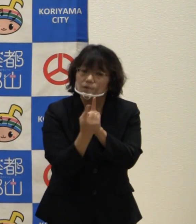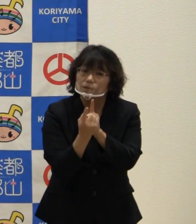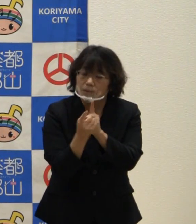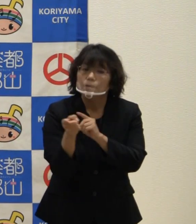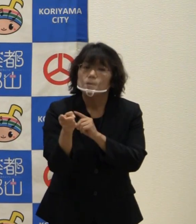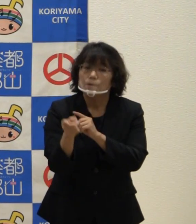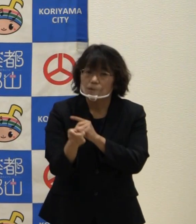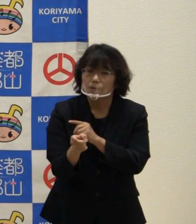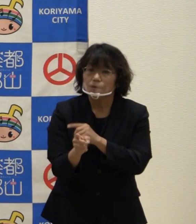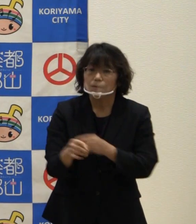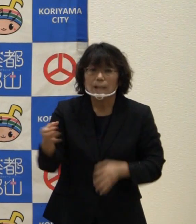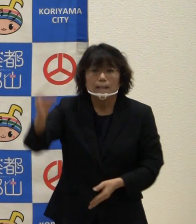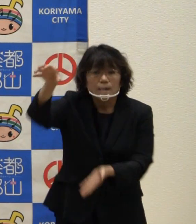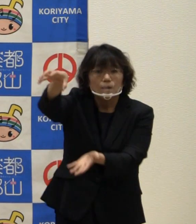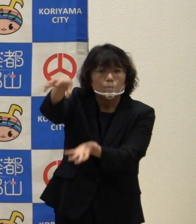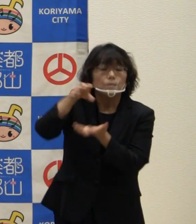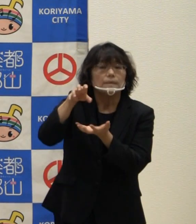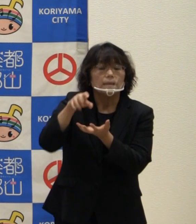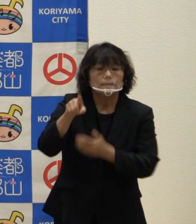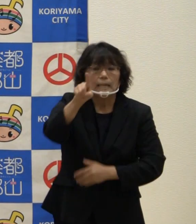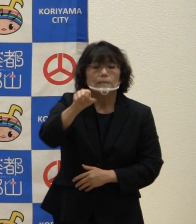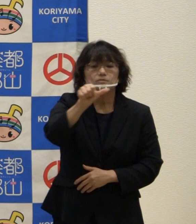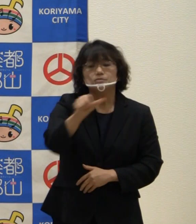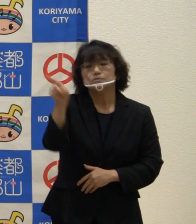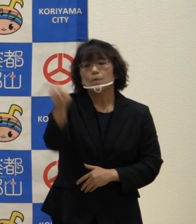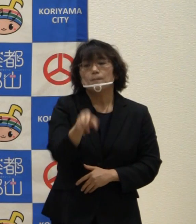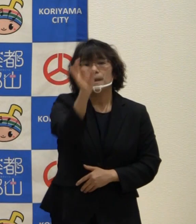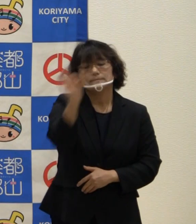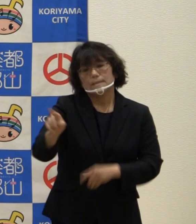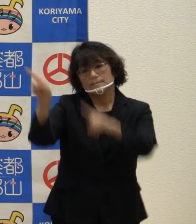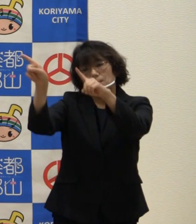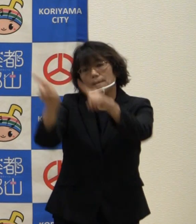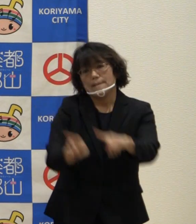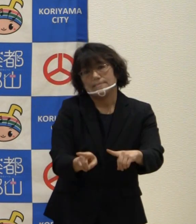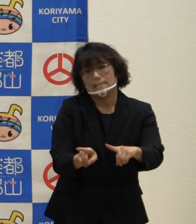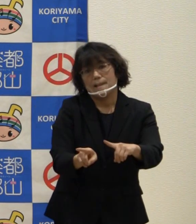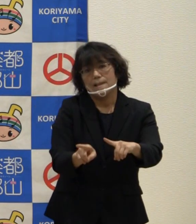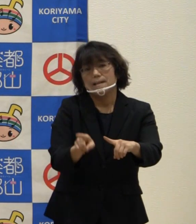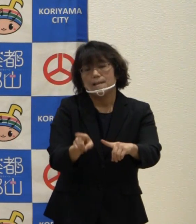事業者の家賃、光熱費、水道費等の